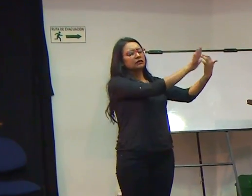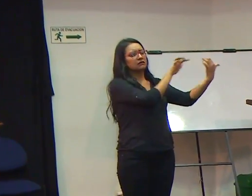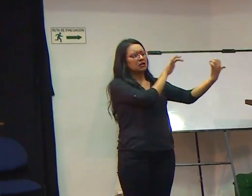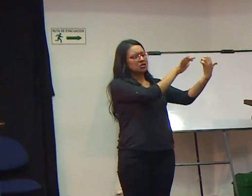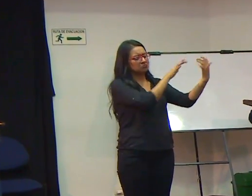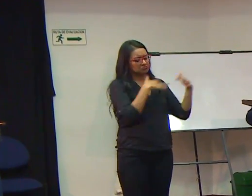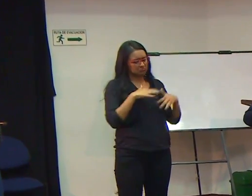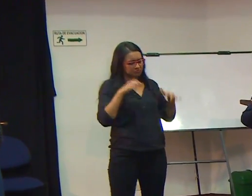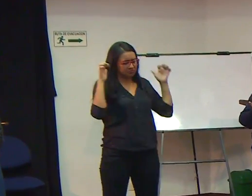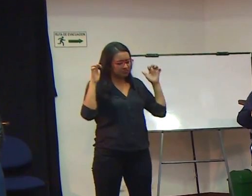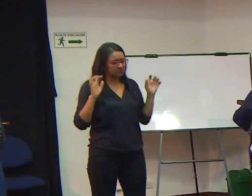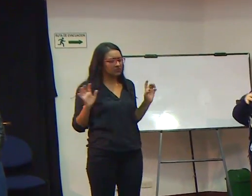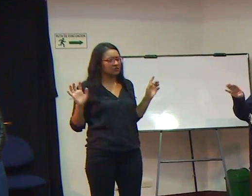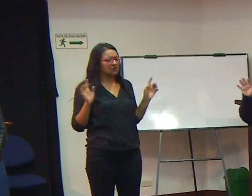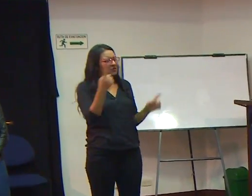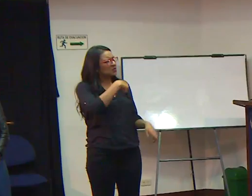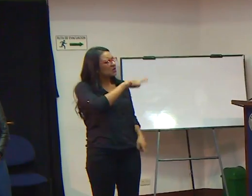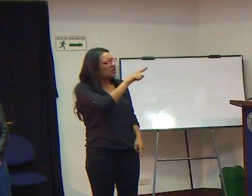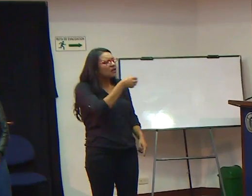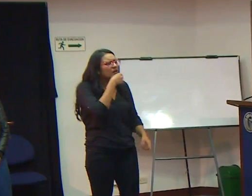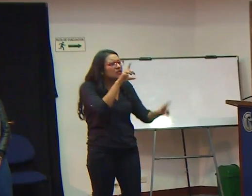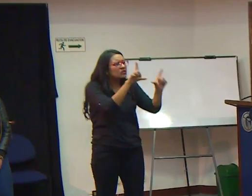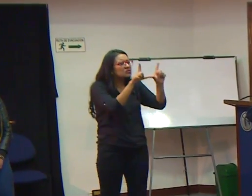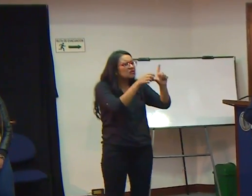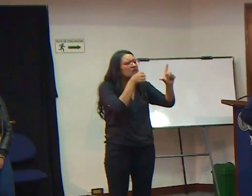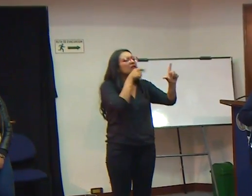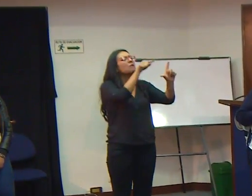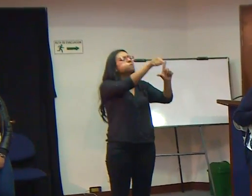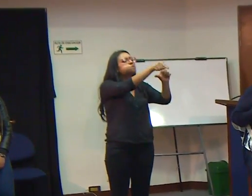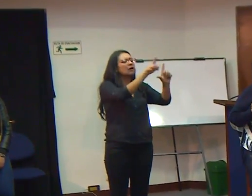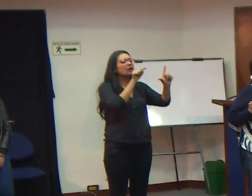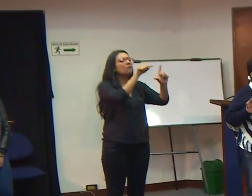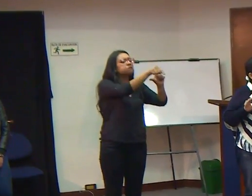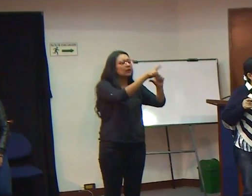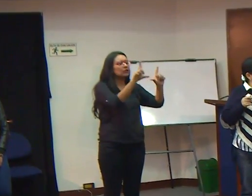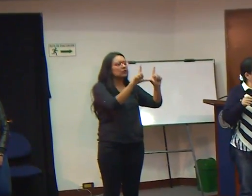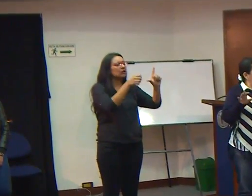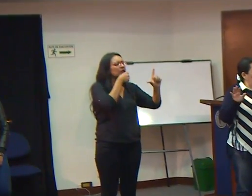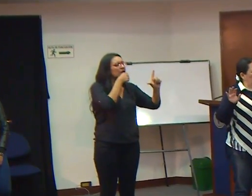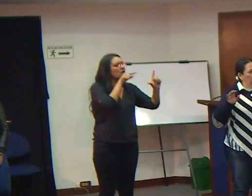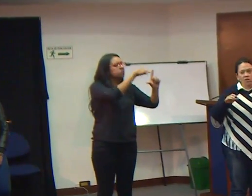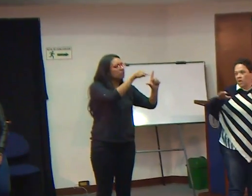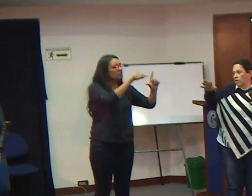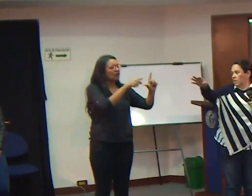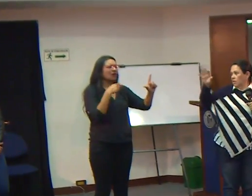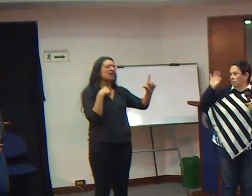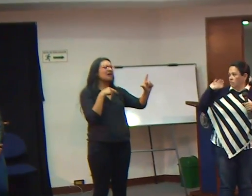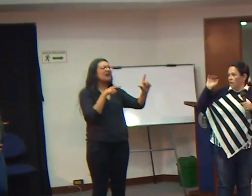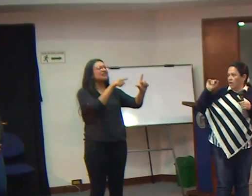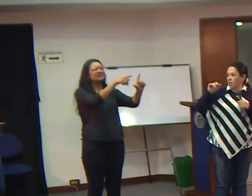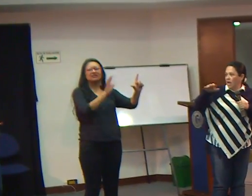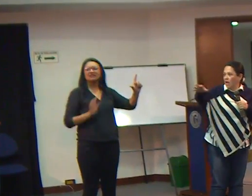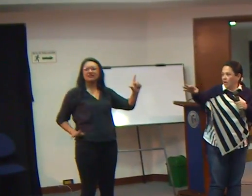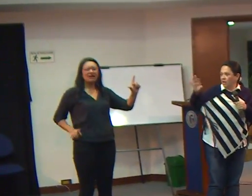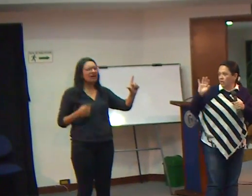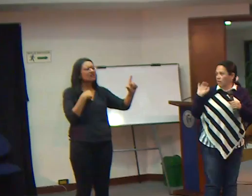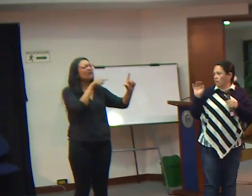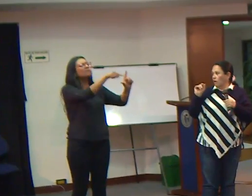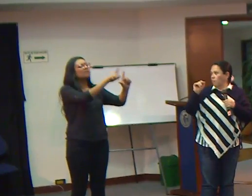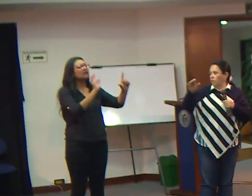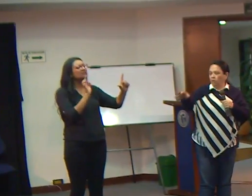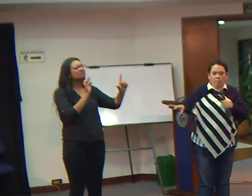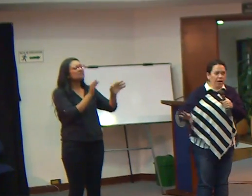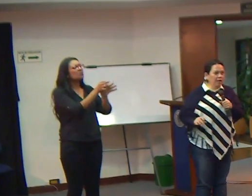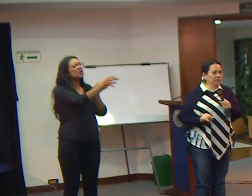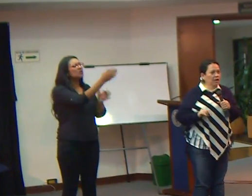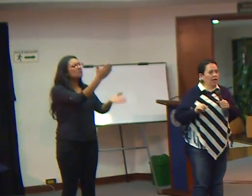cosa que pues uno lo ve en las noticias, ¿sí? Y como que uno dice, ah, sí, allá en